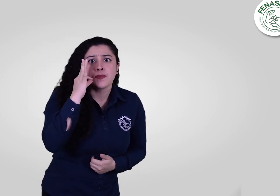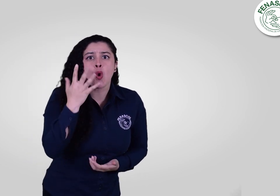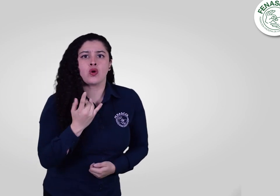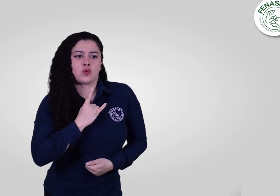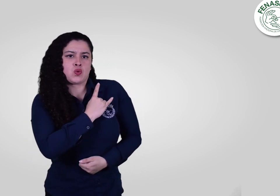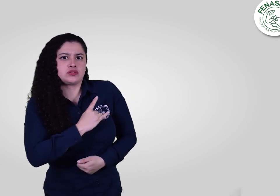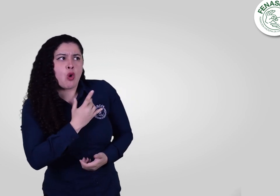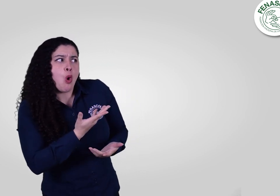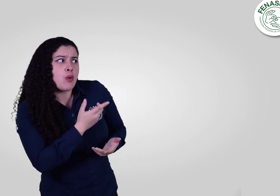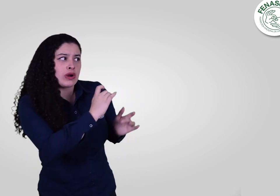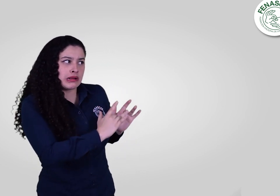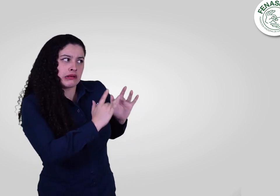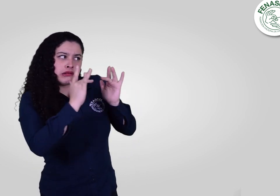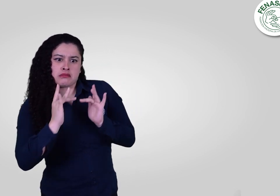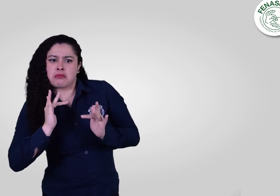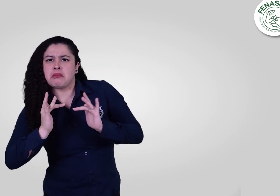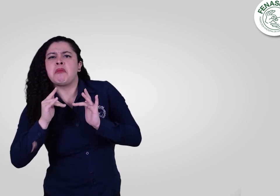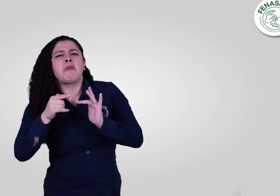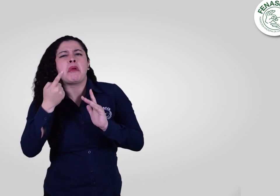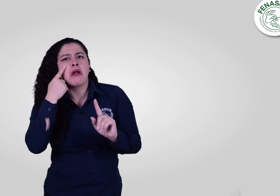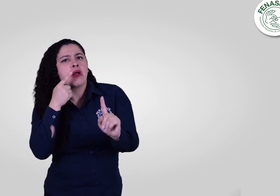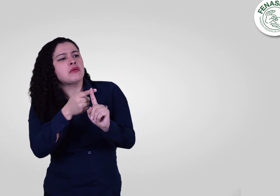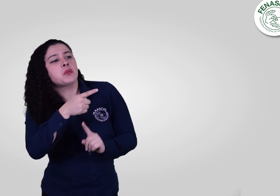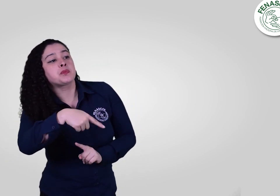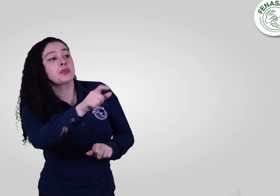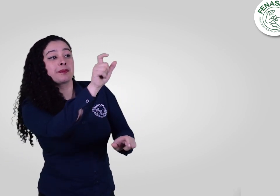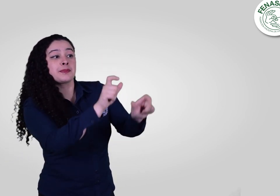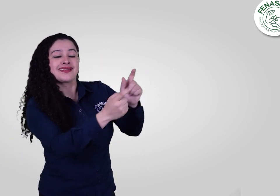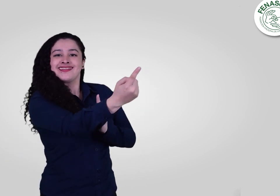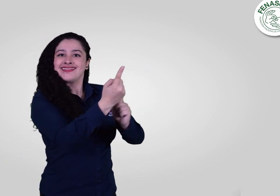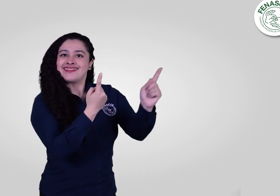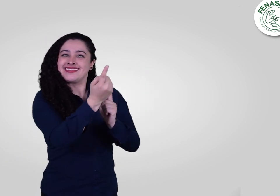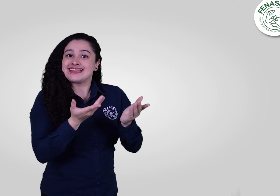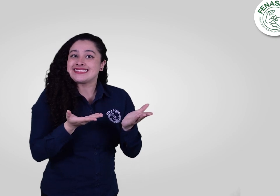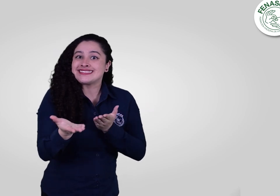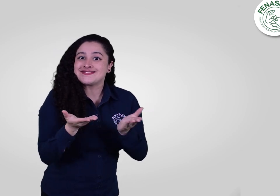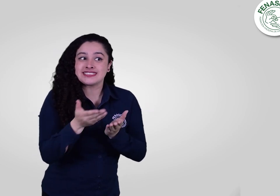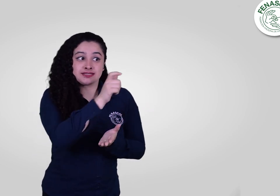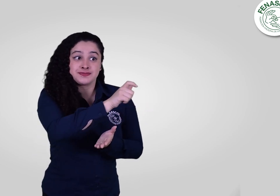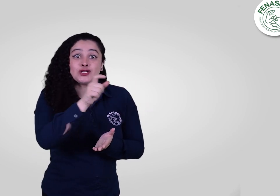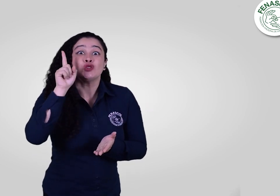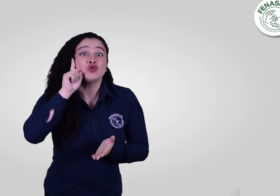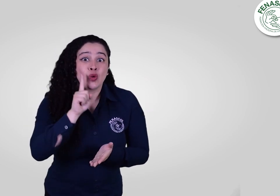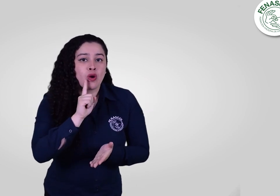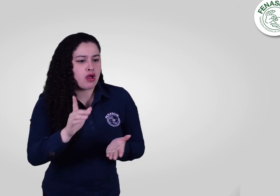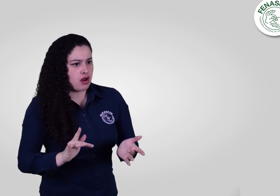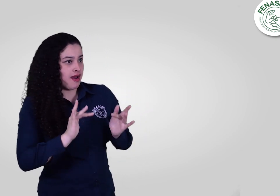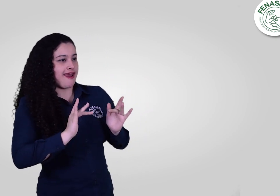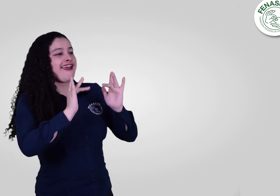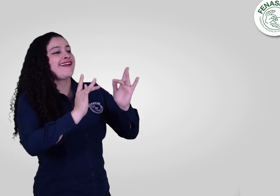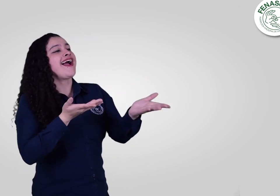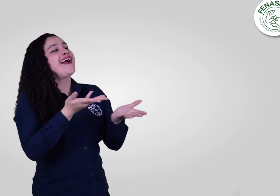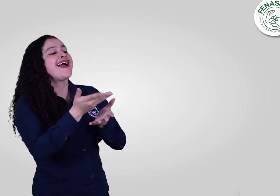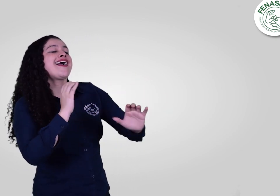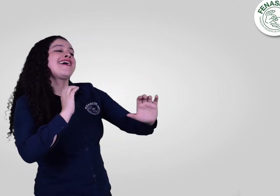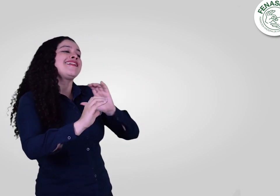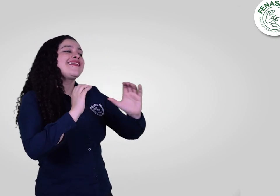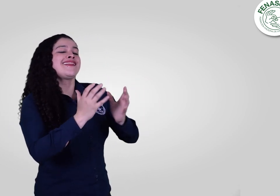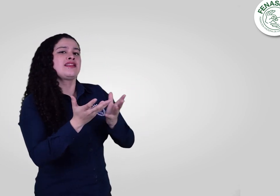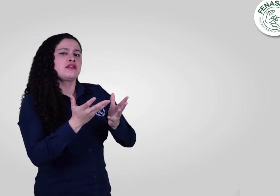credenciales de acceso para la implementación del centro de relevo como mecanismo o ajuste razonable para la